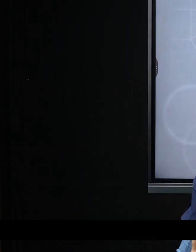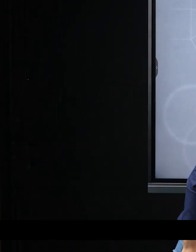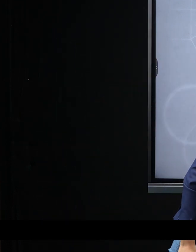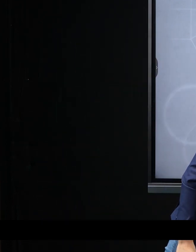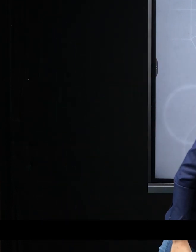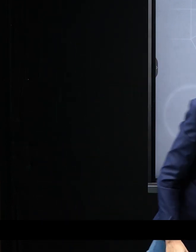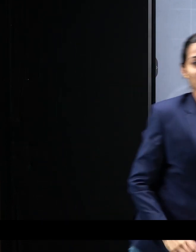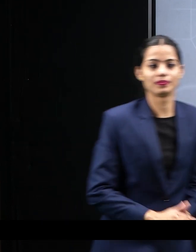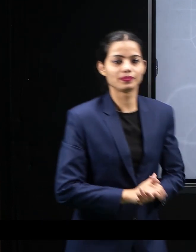ಕಡೆ.